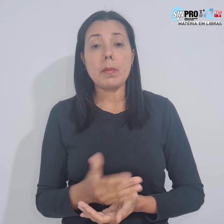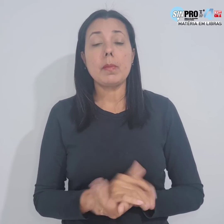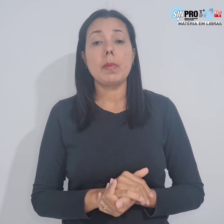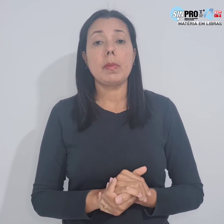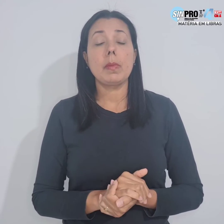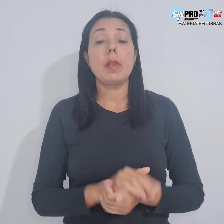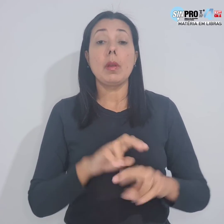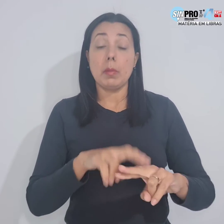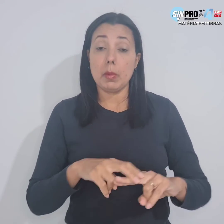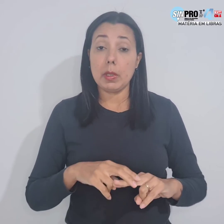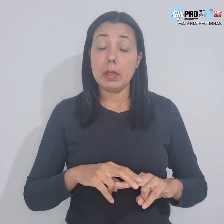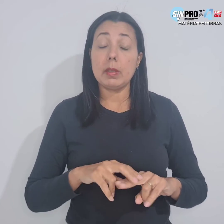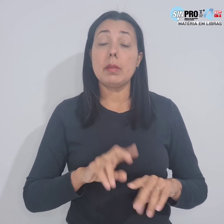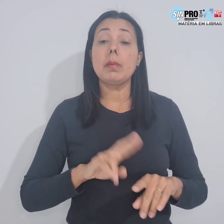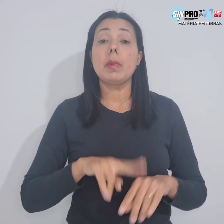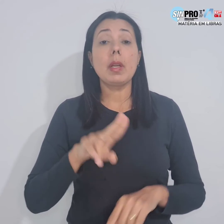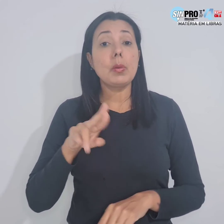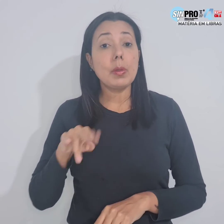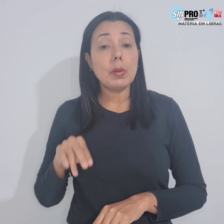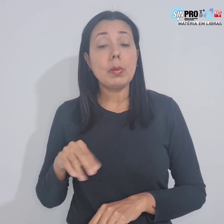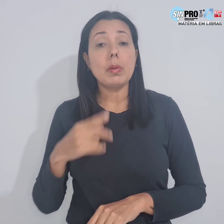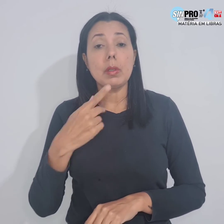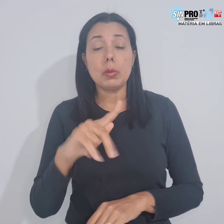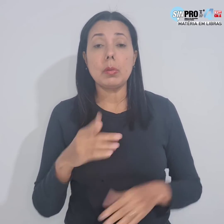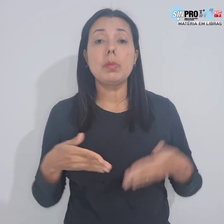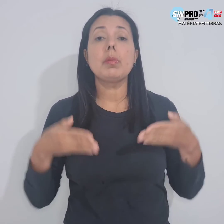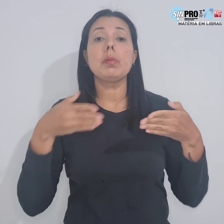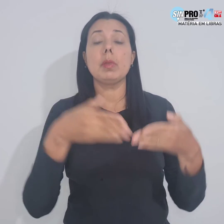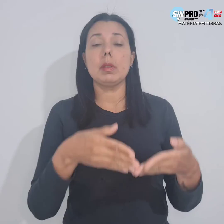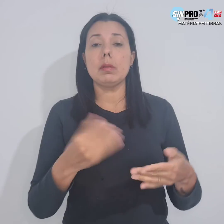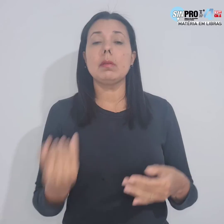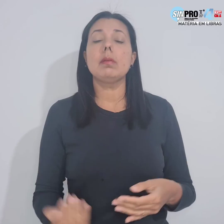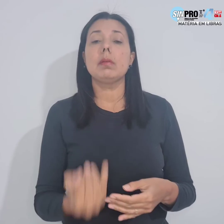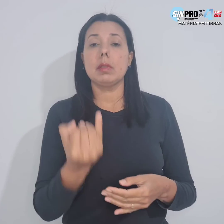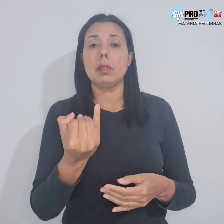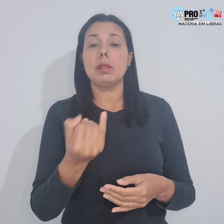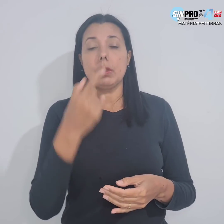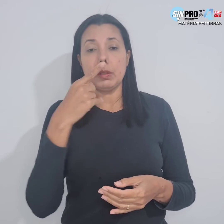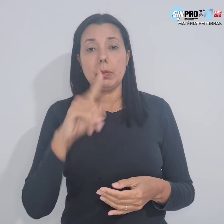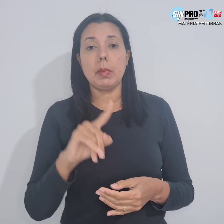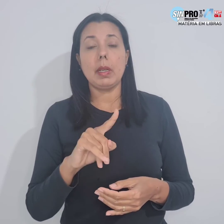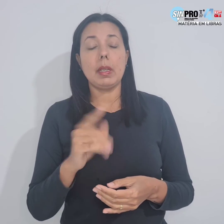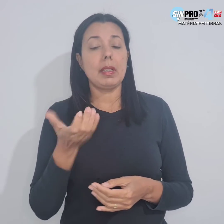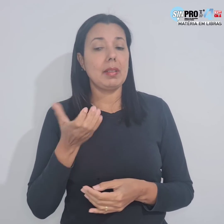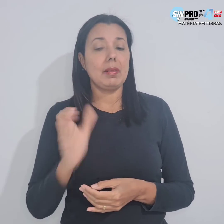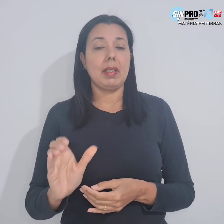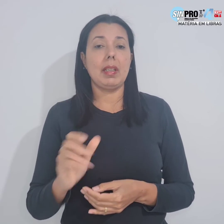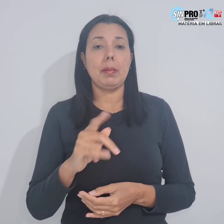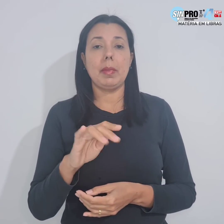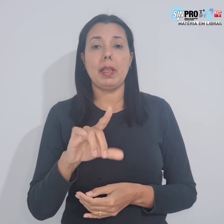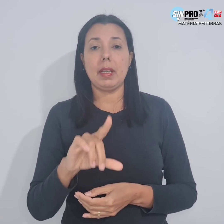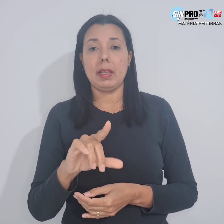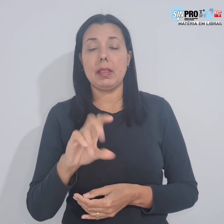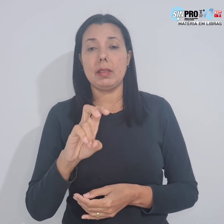Por isso, mais do que nunca, a sua participação é fundamental para a rejeição da PL 5